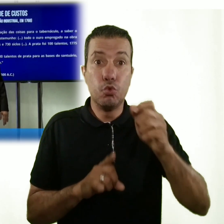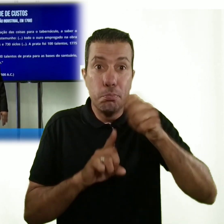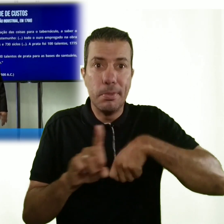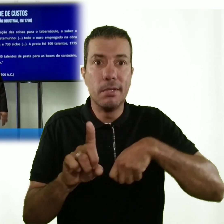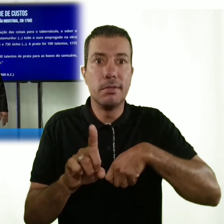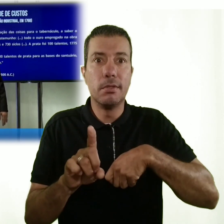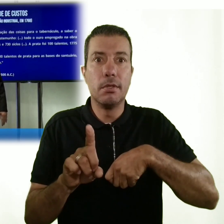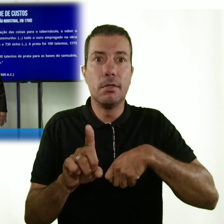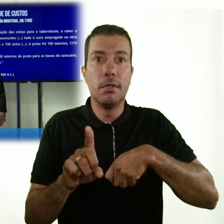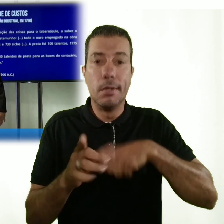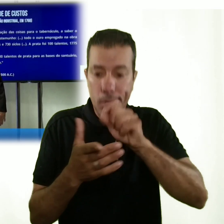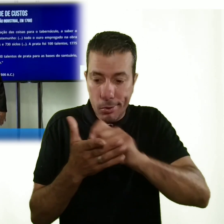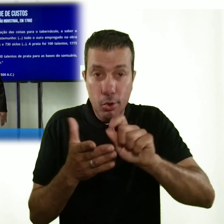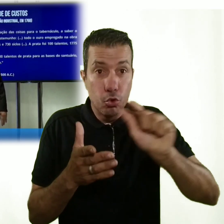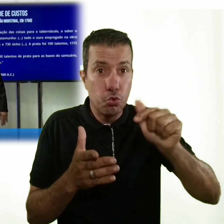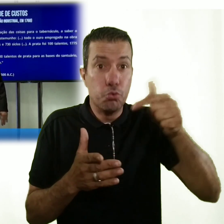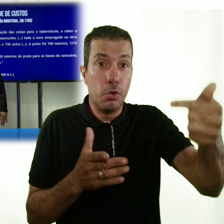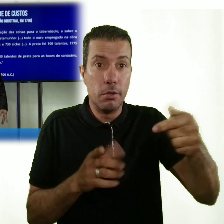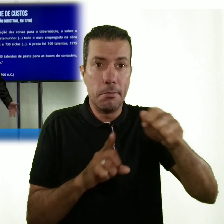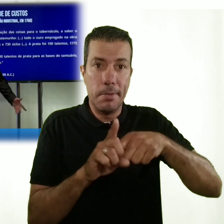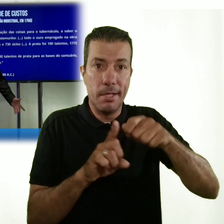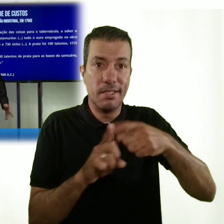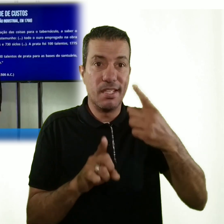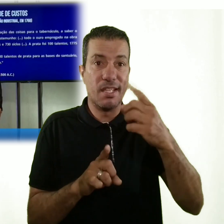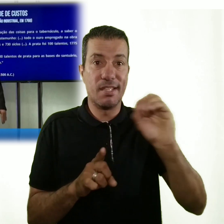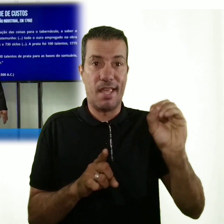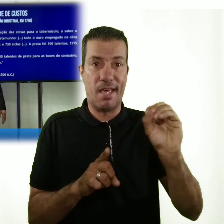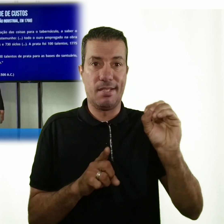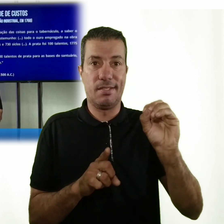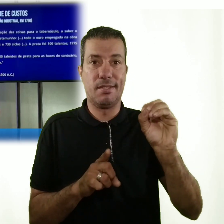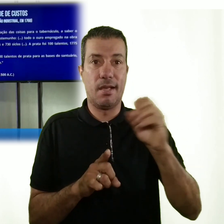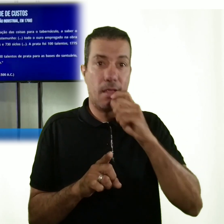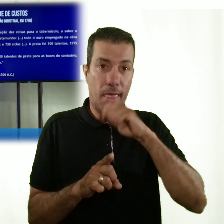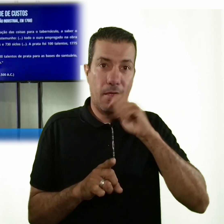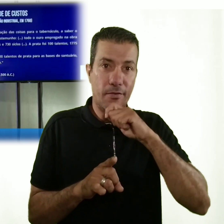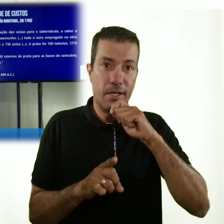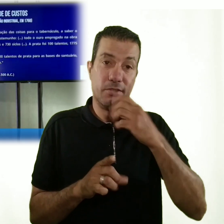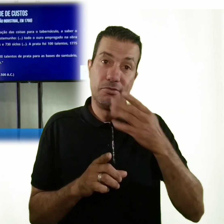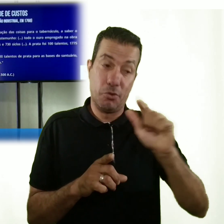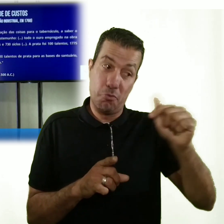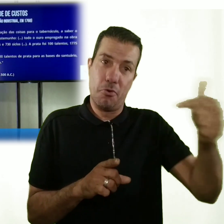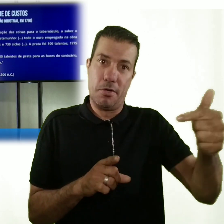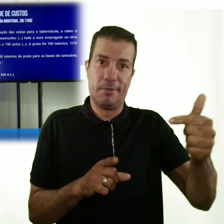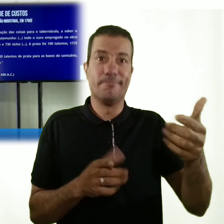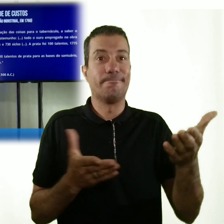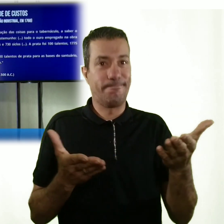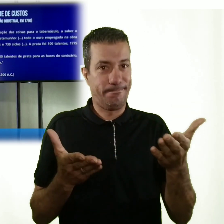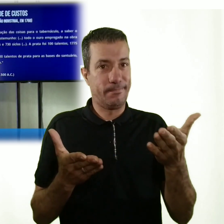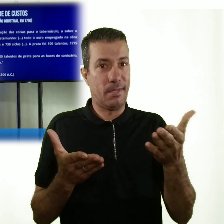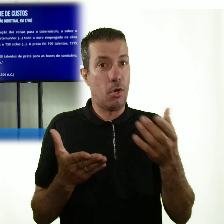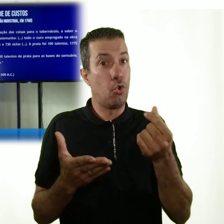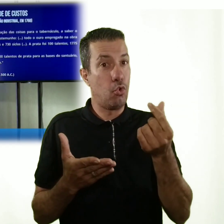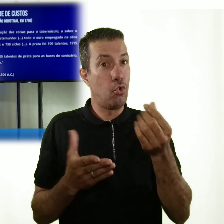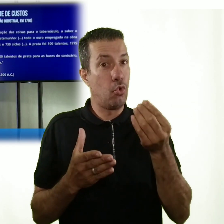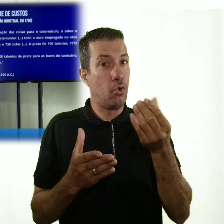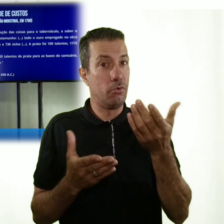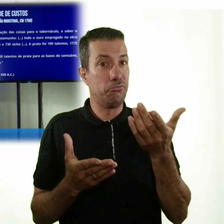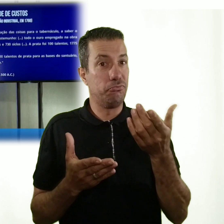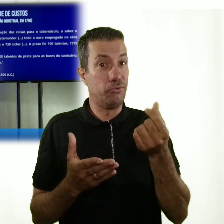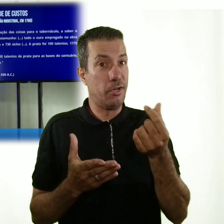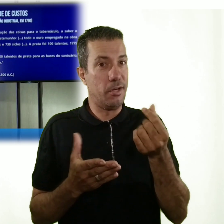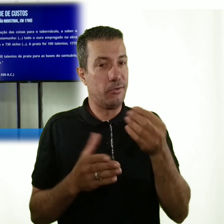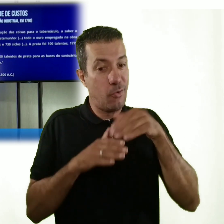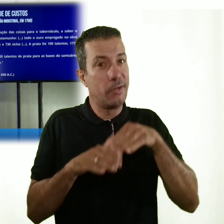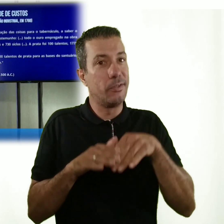No mês seguinte, ele só tomou 10 sorvetes em vez de 40. Já sobrou dinheiro. Então, se você não consegue guardar 20% conforme a Bíblia